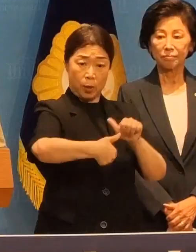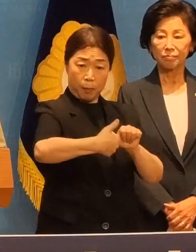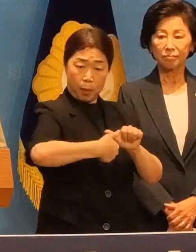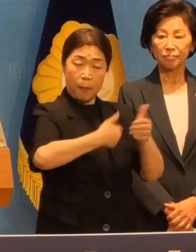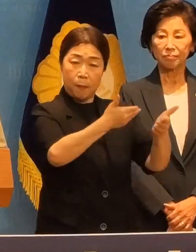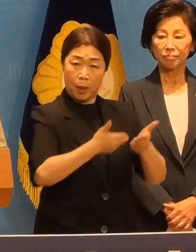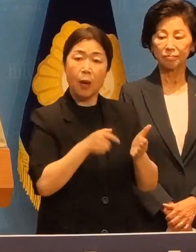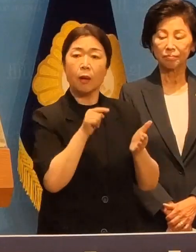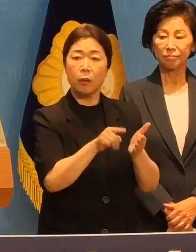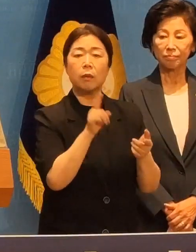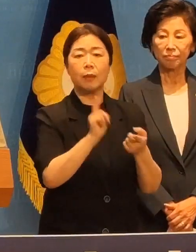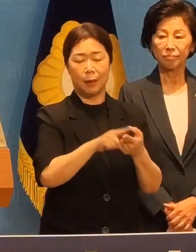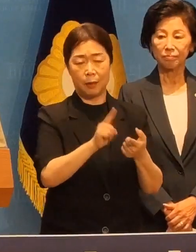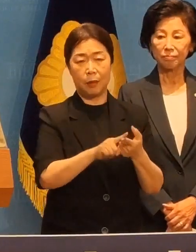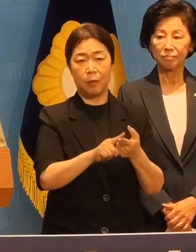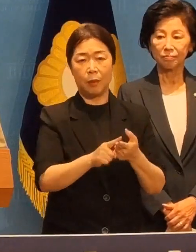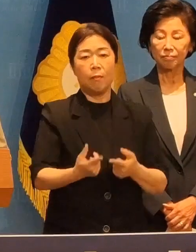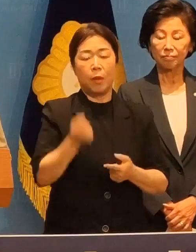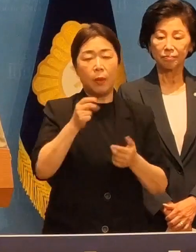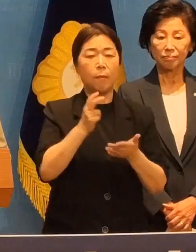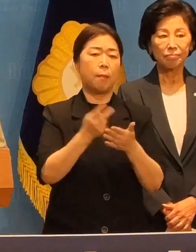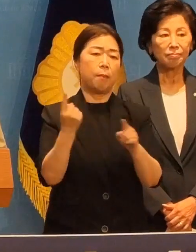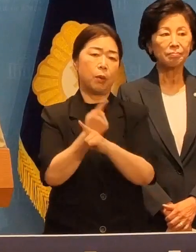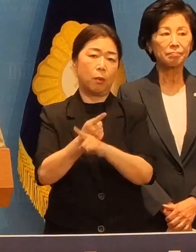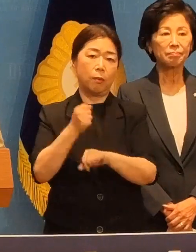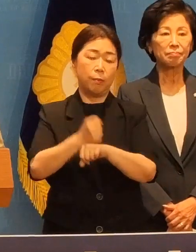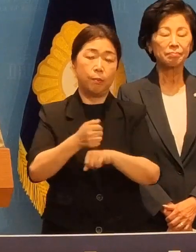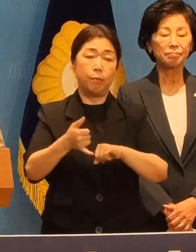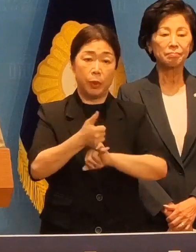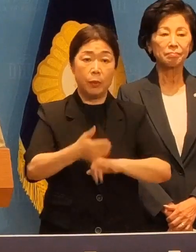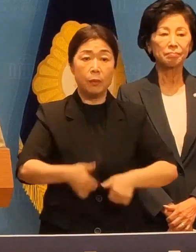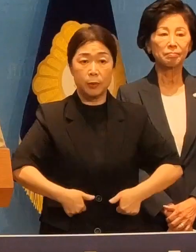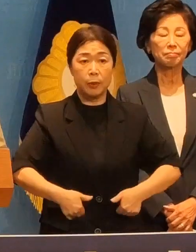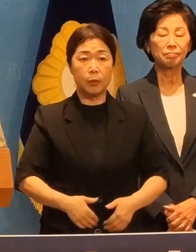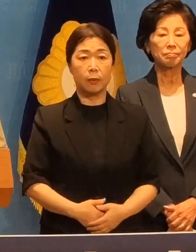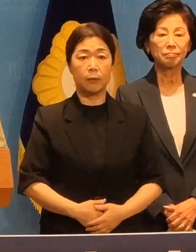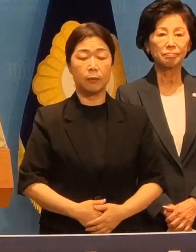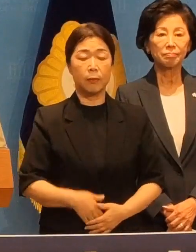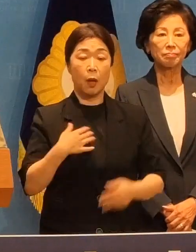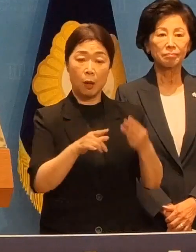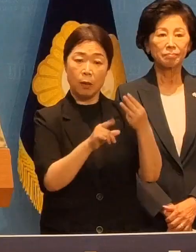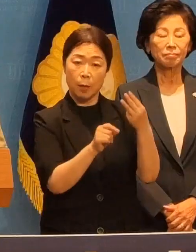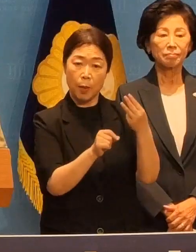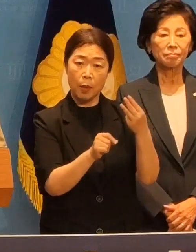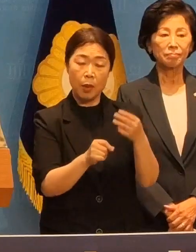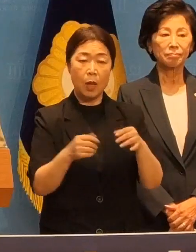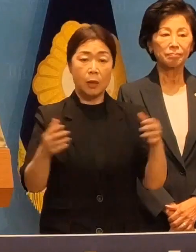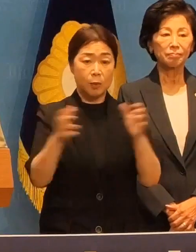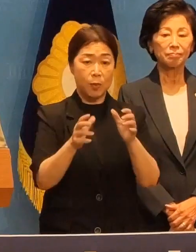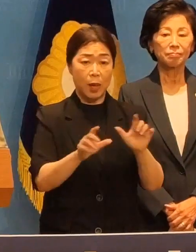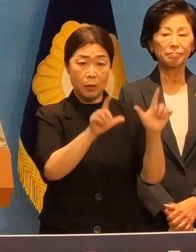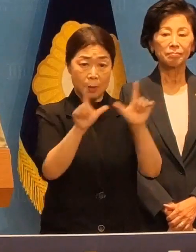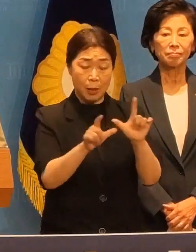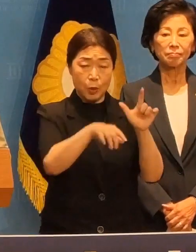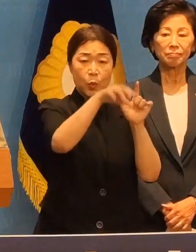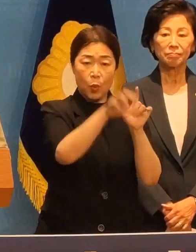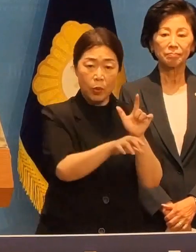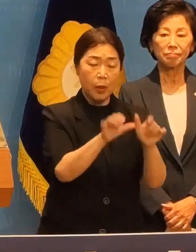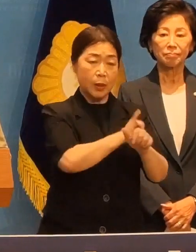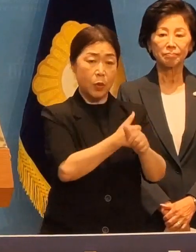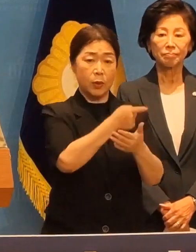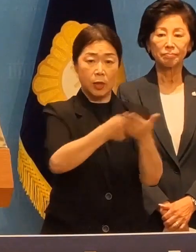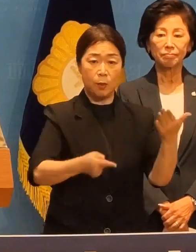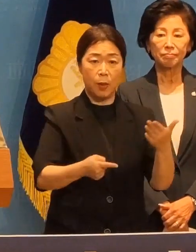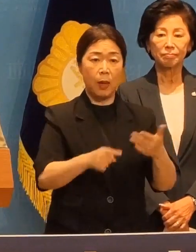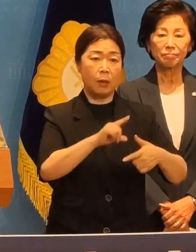국제사회의 권고에 응답해야 합니다. 이에 저는 지난 3월 집단수용시설 등 인권침해